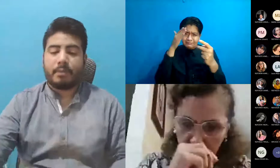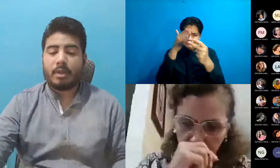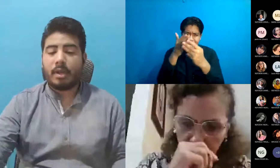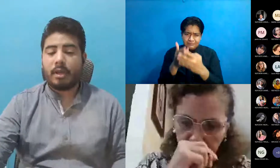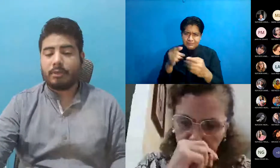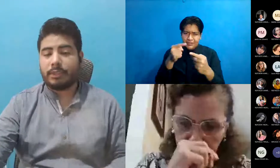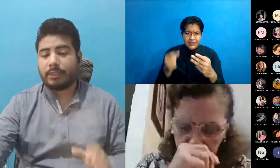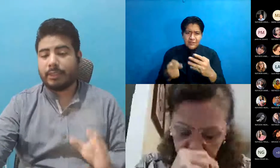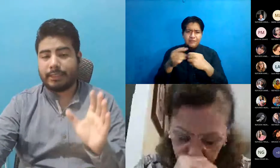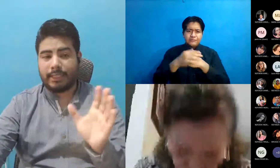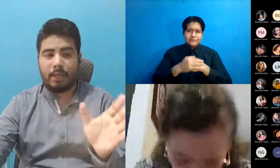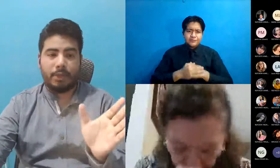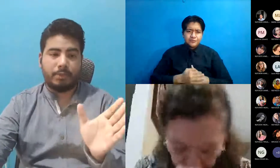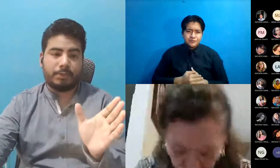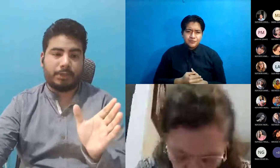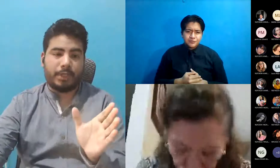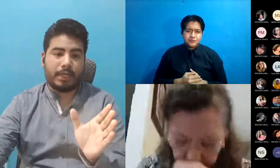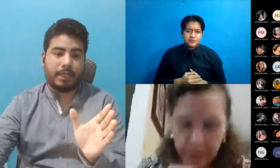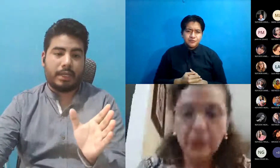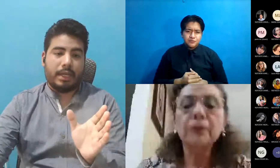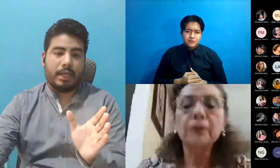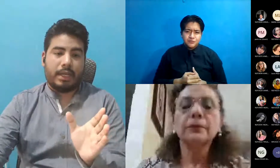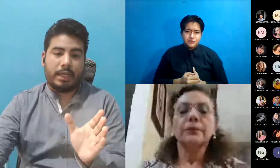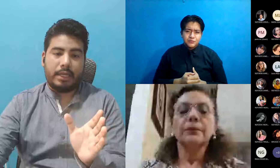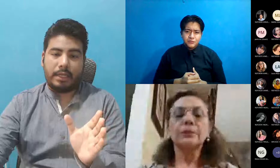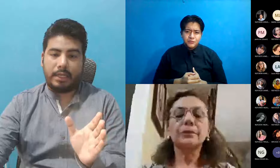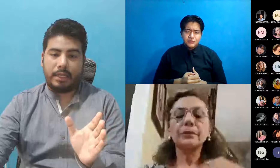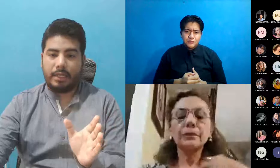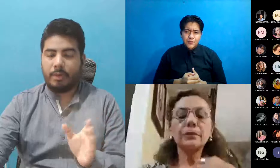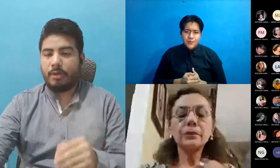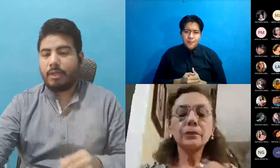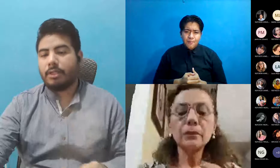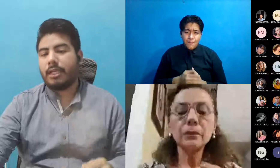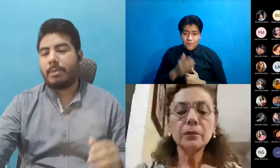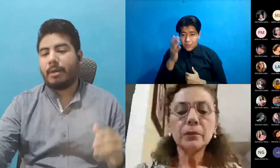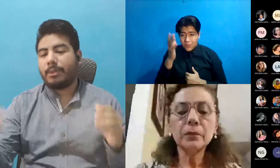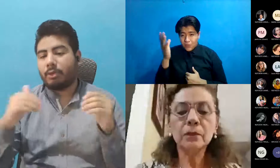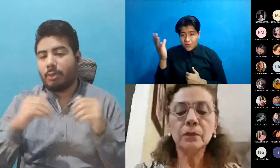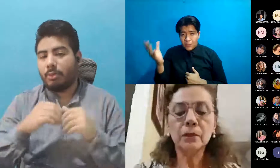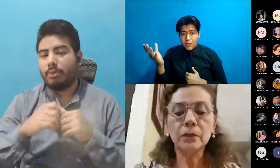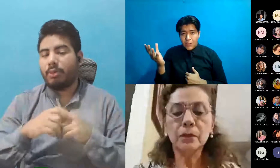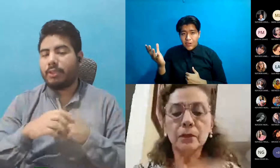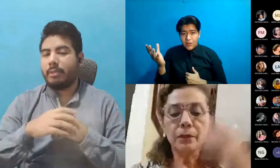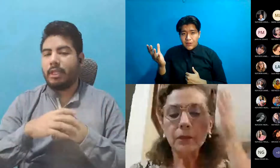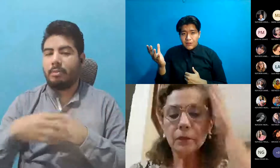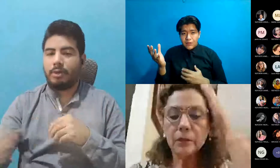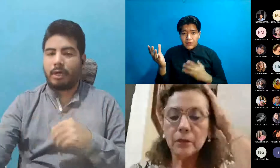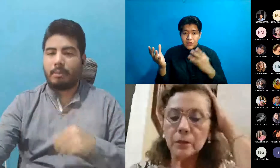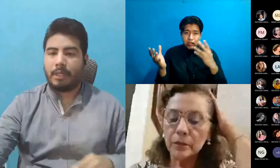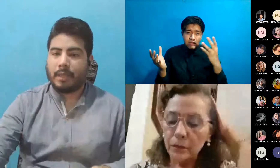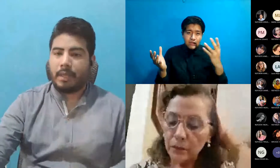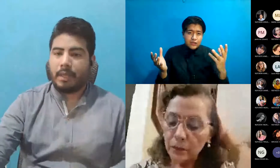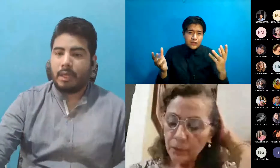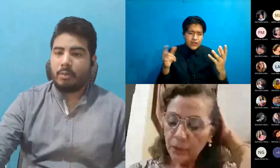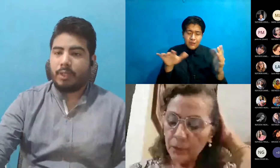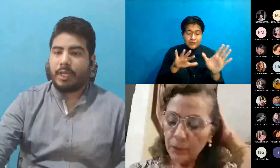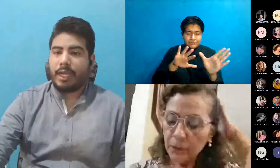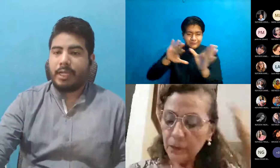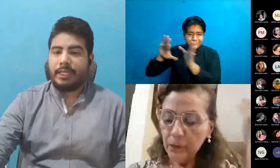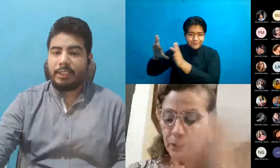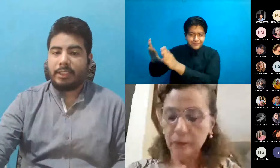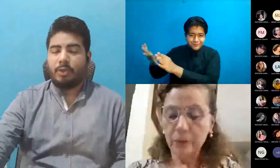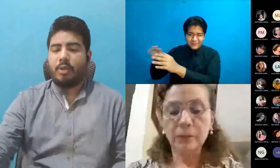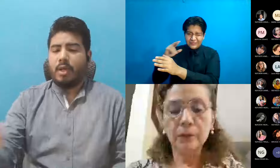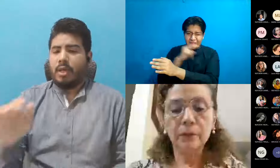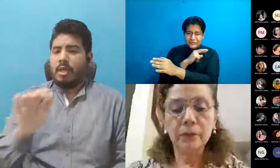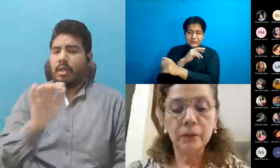Bueno, entonces de ese lado podemos mencionar. Y bueno, ya para pasar a otro punto, así de manera muy rápida, como